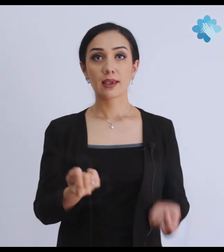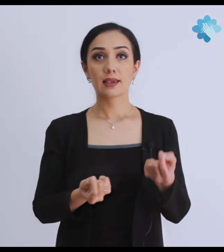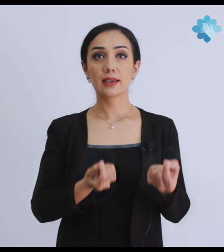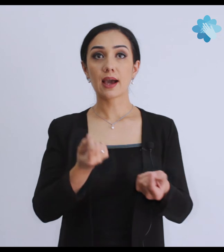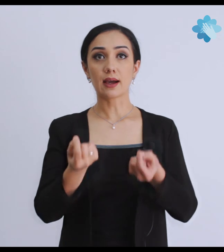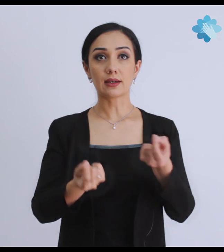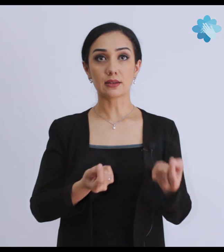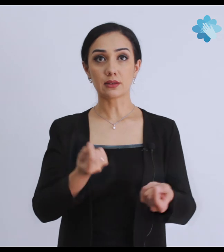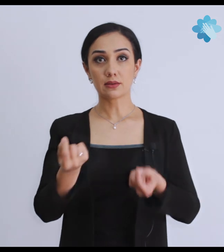ягоды